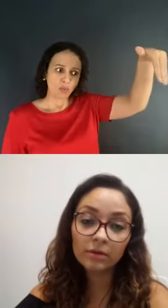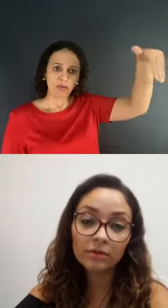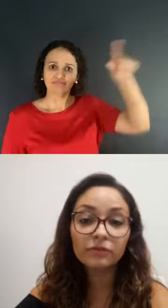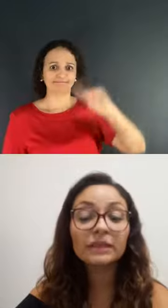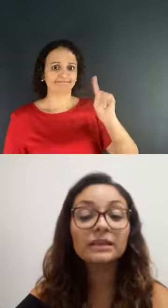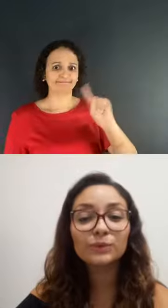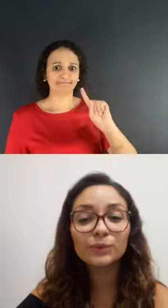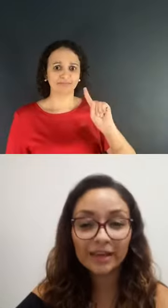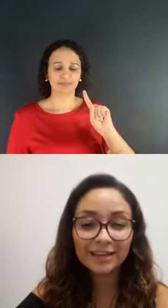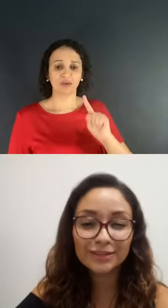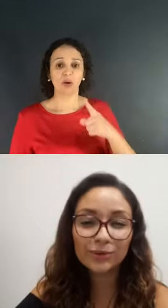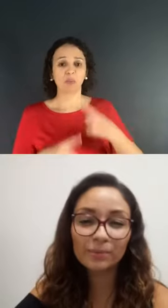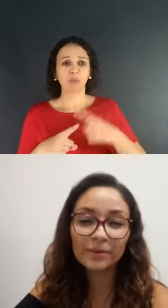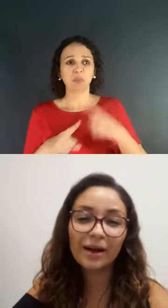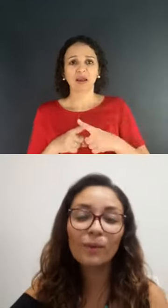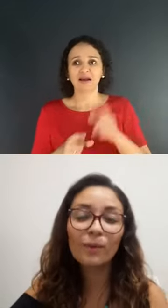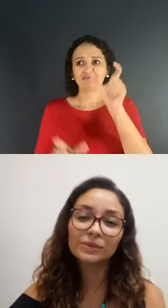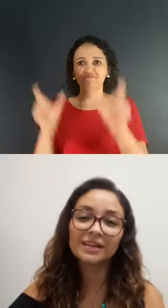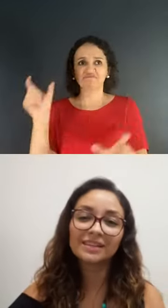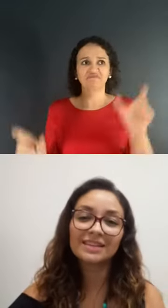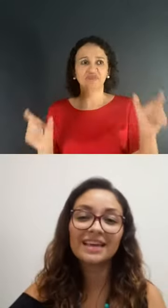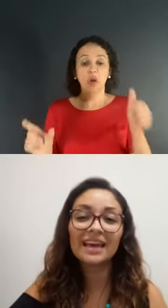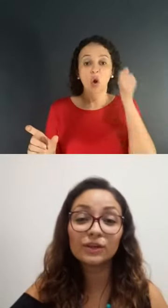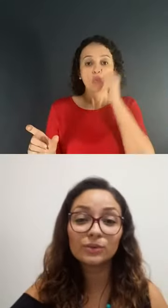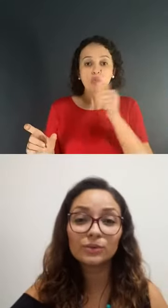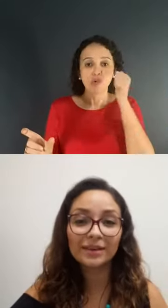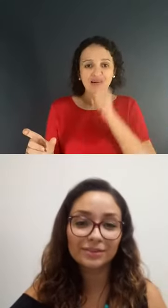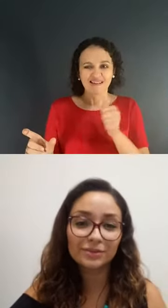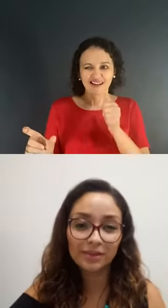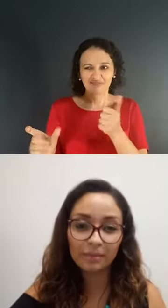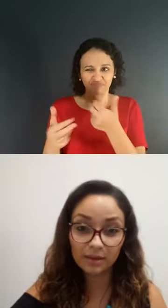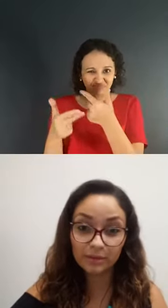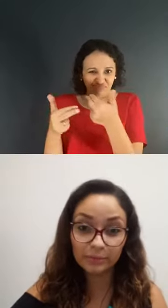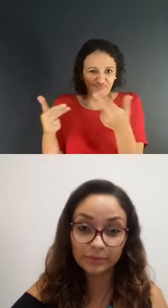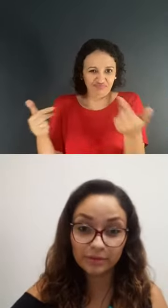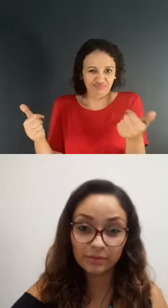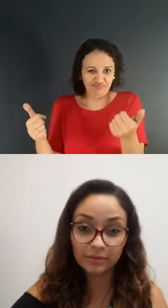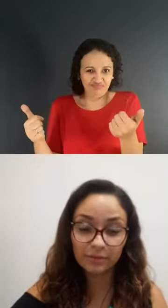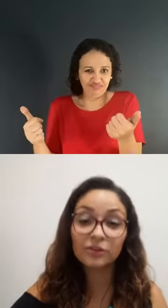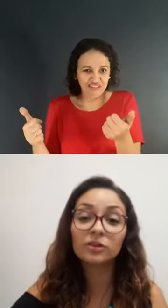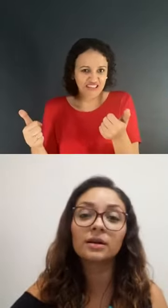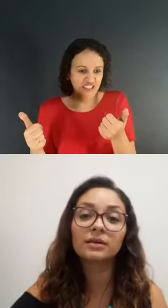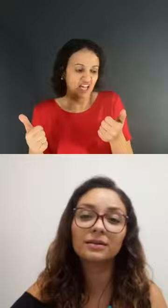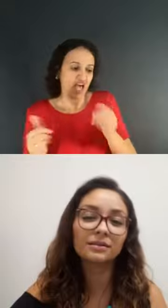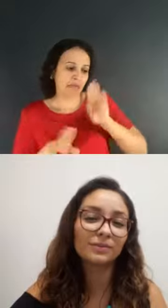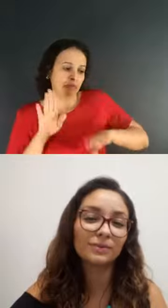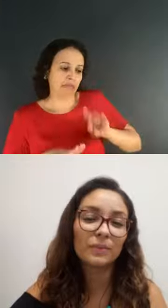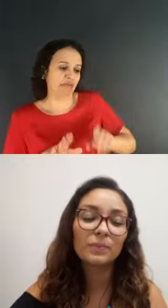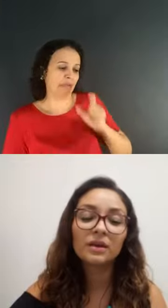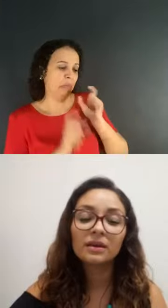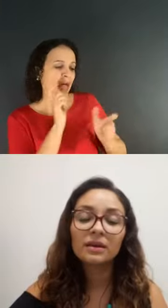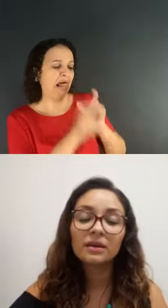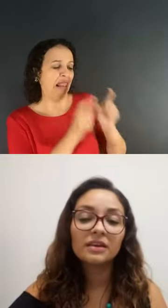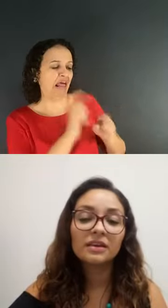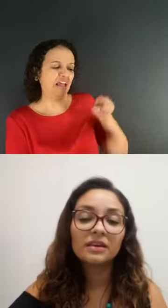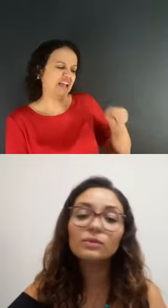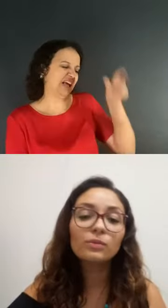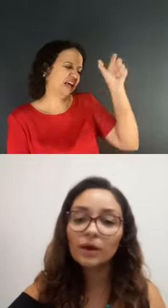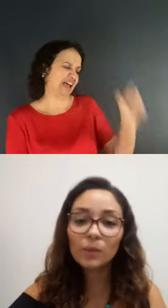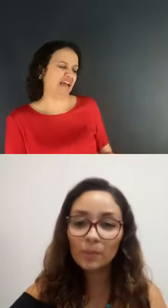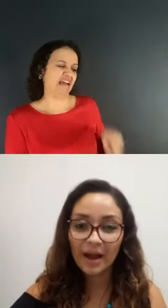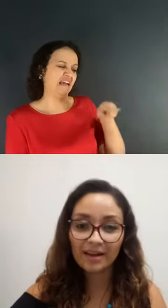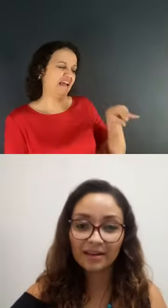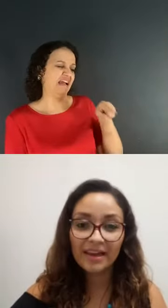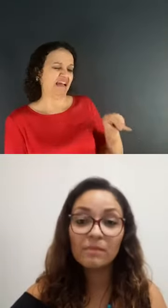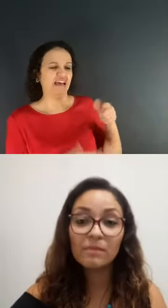acabam falando, né, sobre a outra que está saindo do relacionamento abusivo, criticando, e